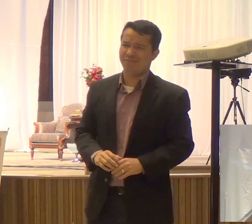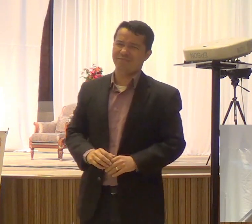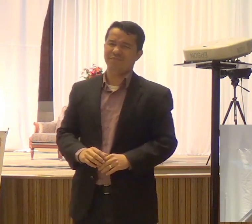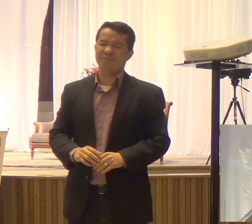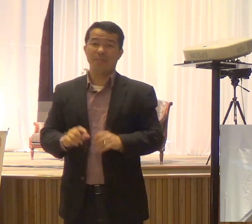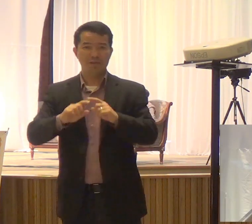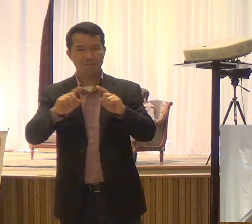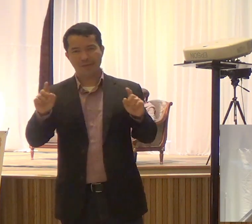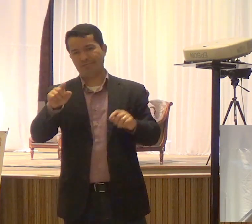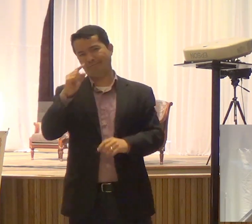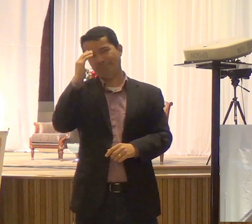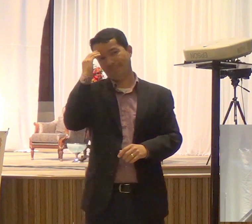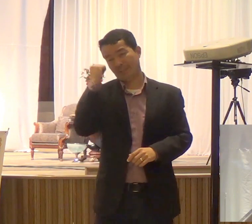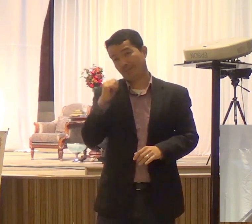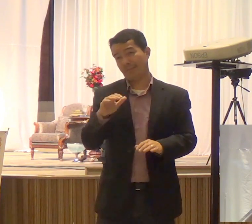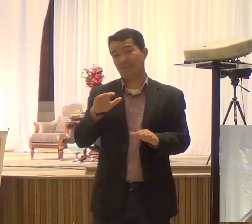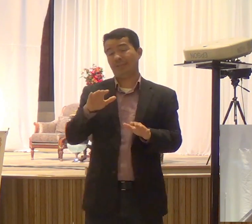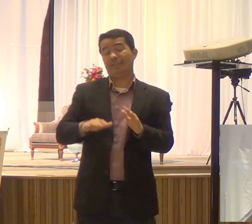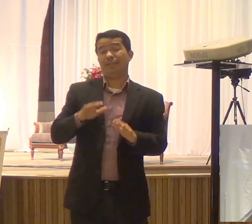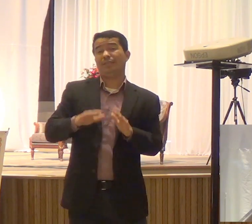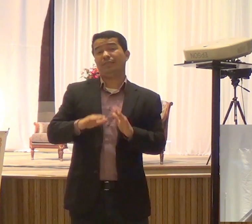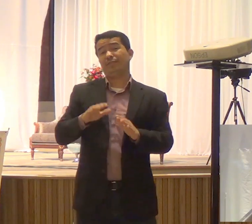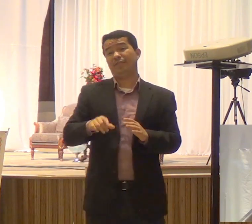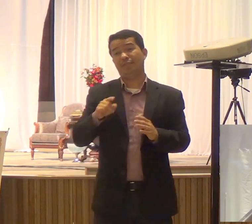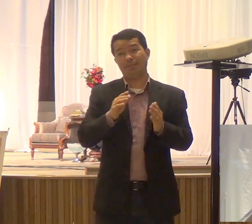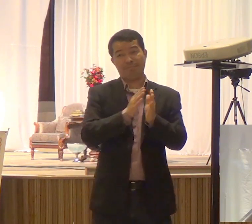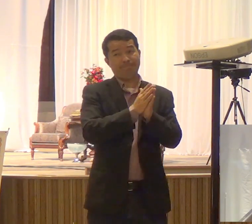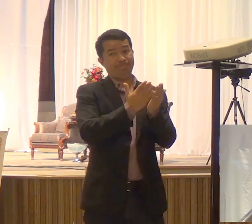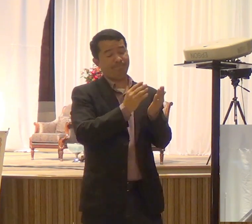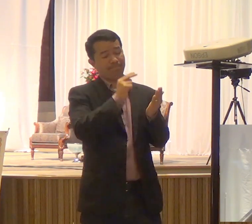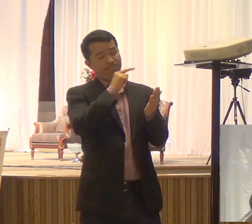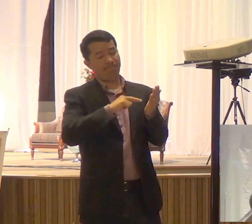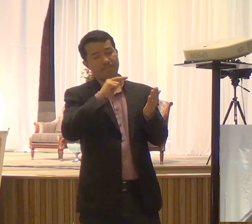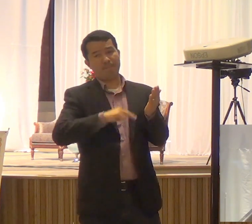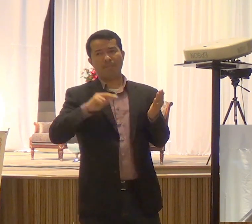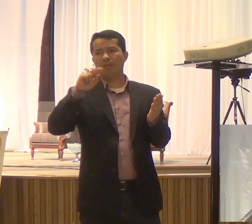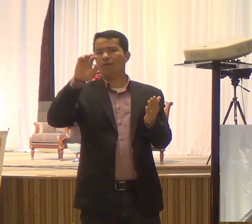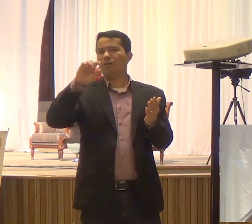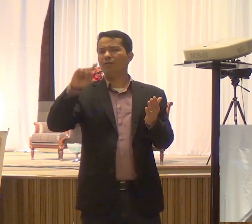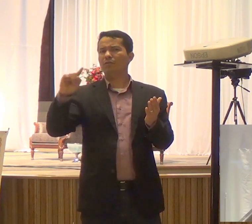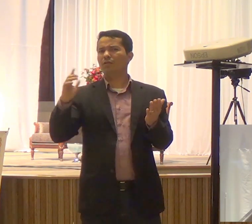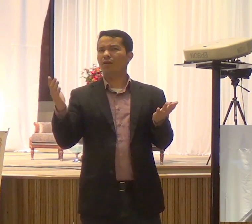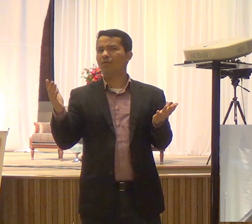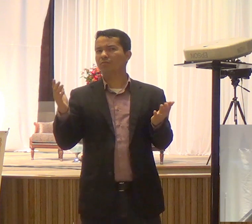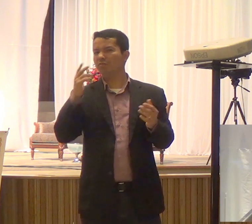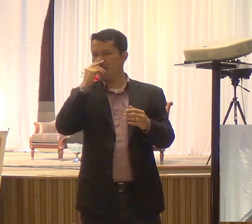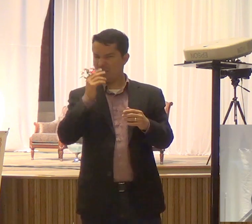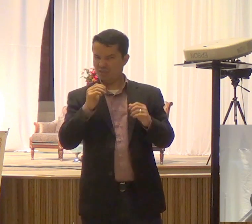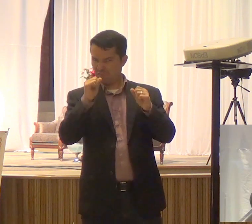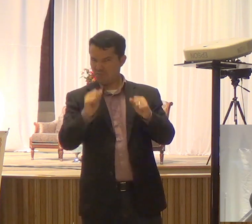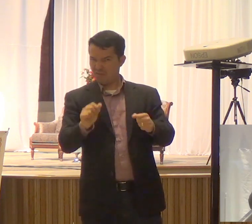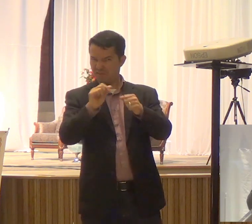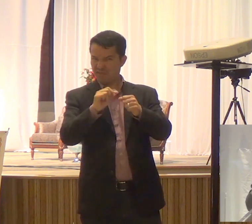Mas a ironia das perguntas do profeta Ezequiel, que começam dizendo assim, dá para fazer alguma coisa que preste com uma videira que